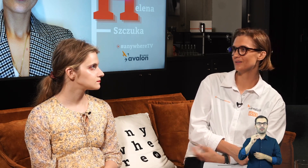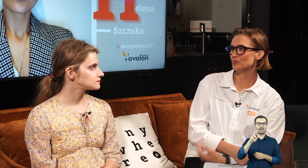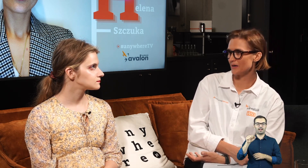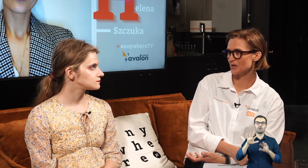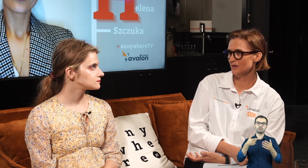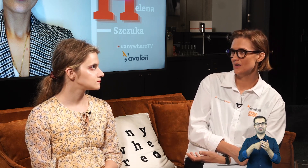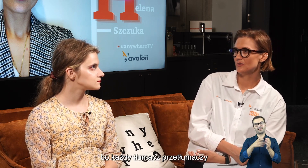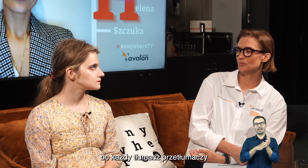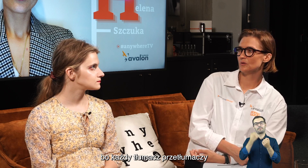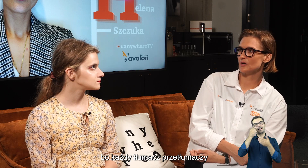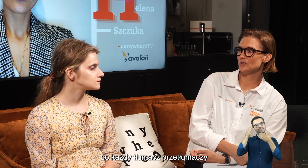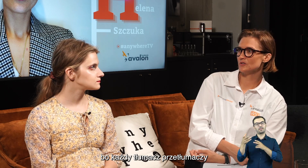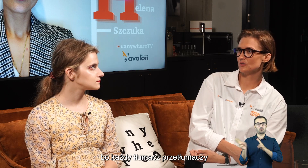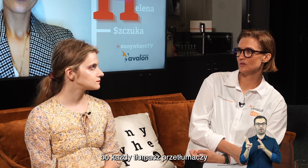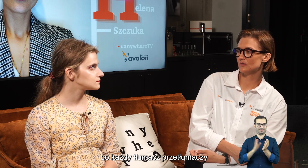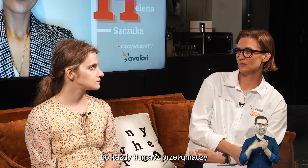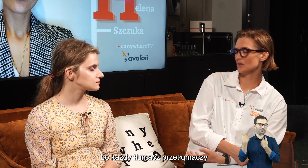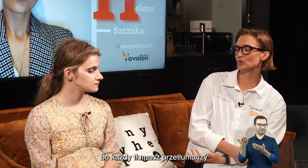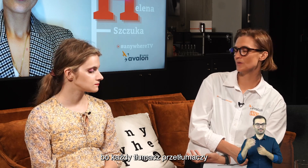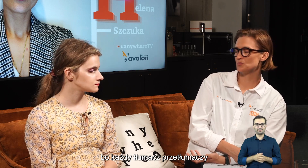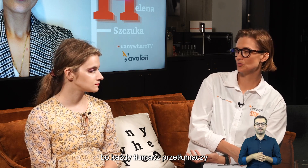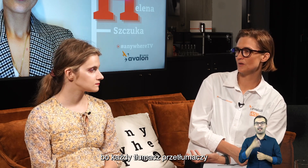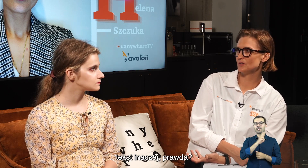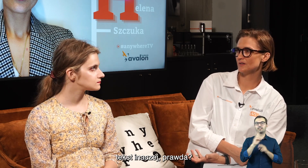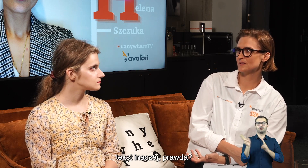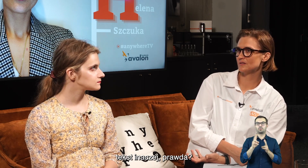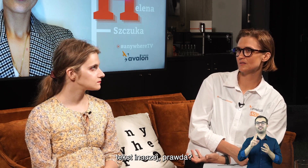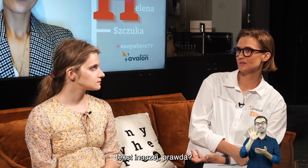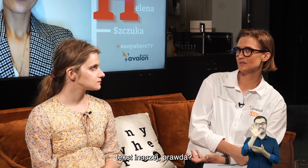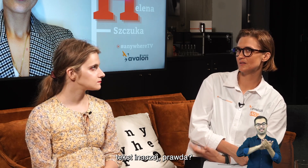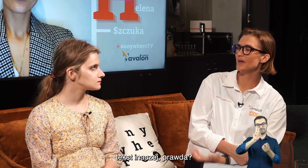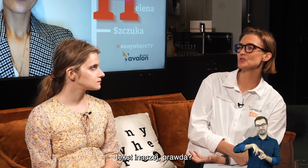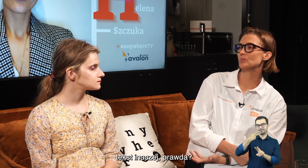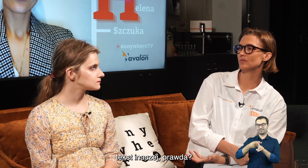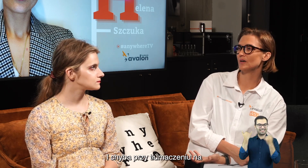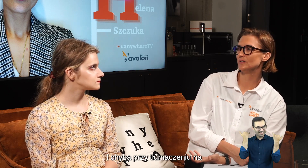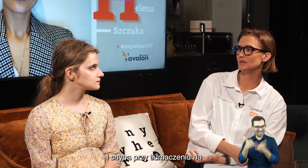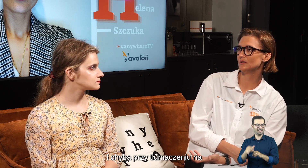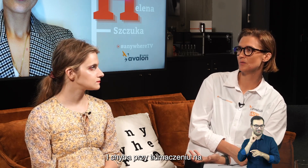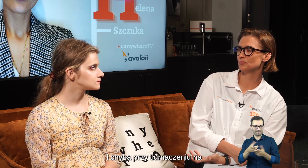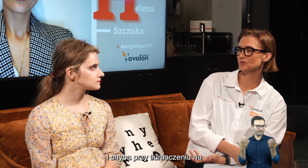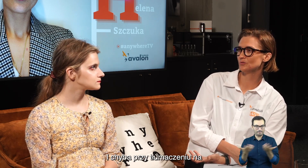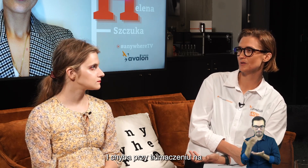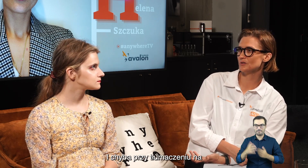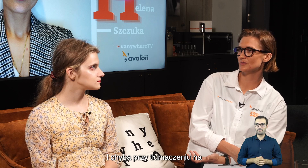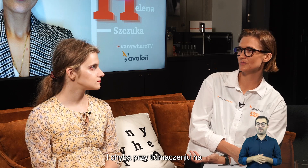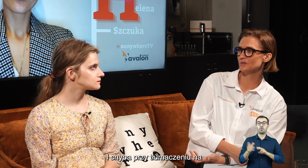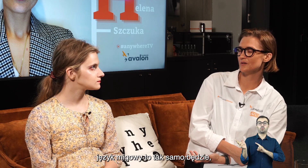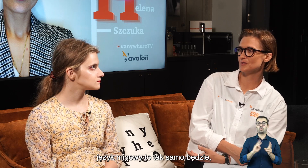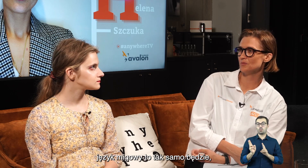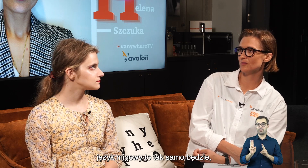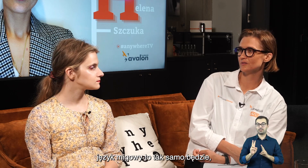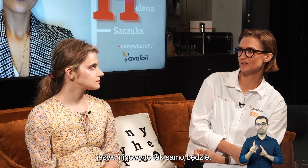dla tłumacza, no bo każdy tłumacz przetłumaczy tekst inaczej, prawda? I chyba przy tłumaczeniu